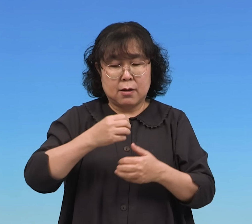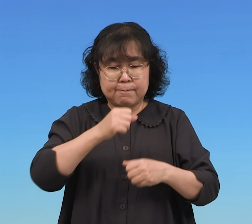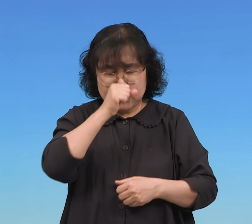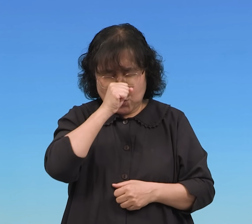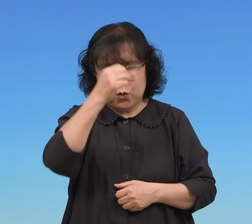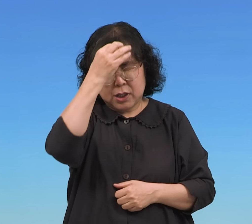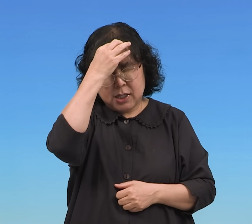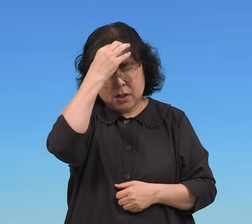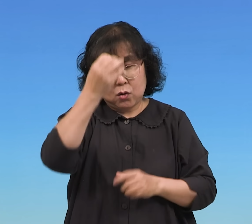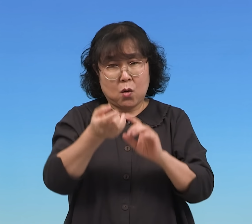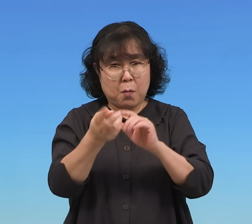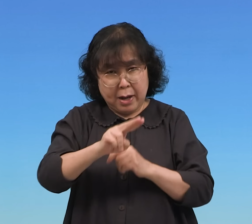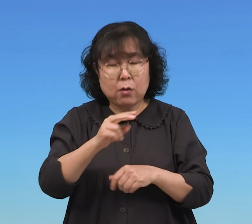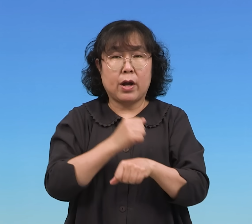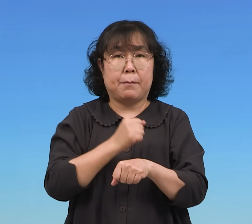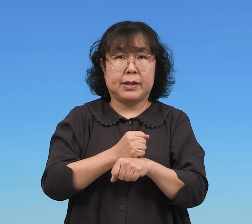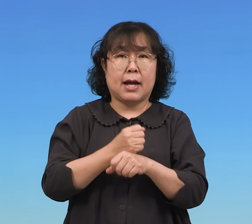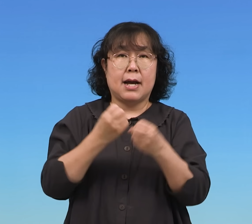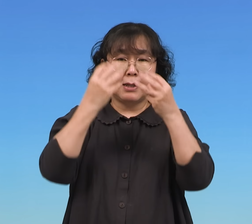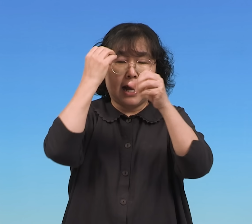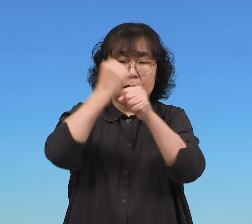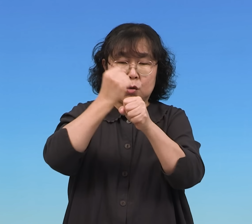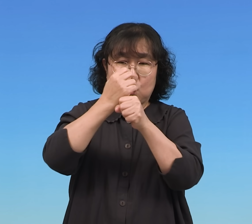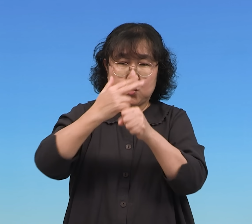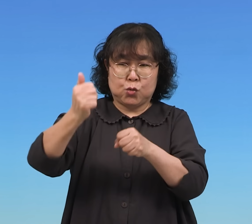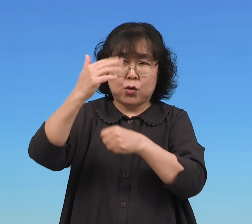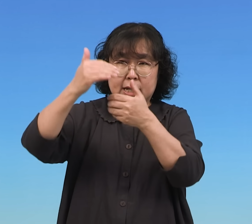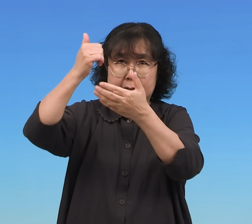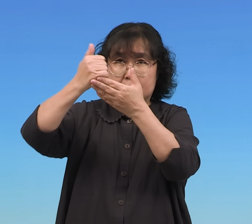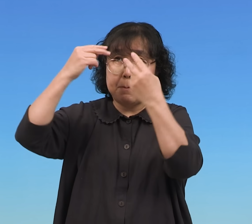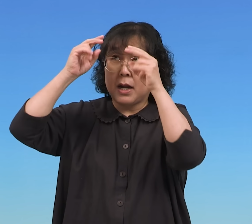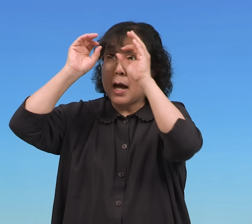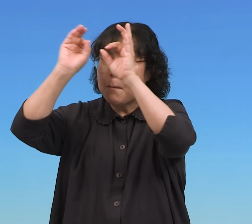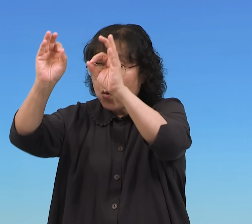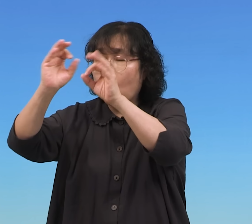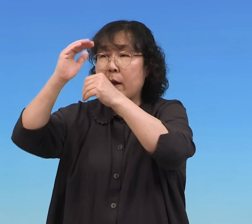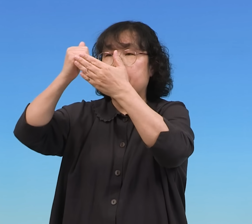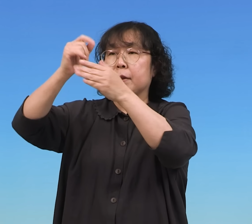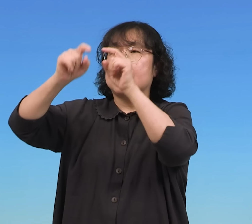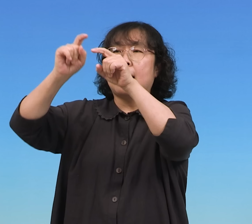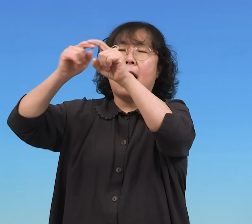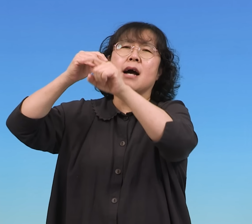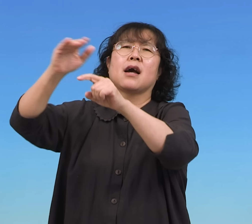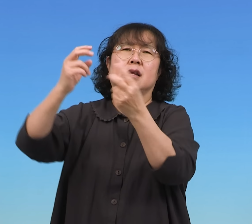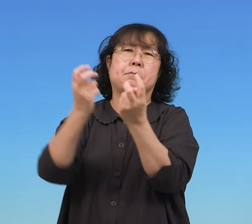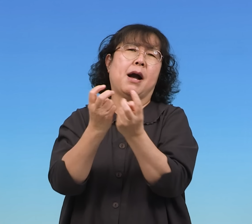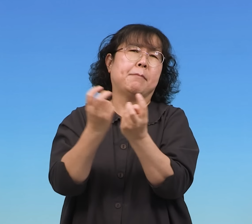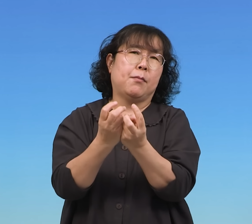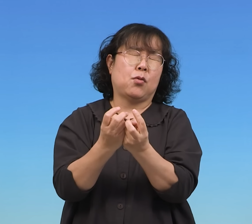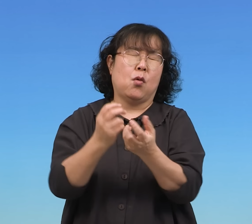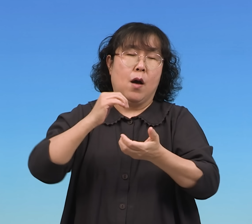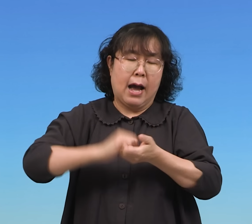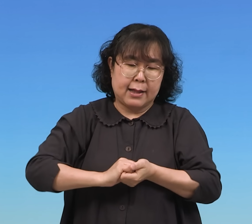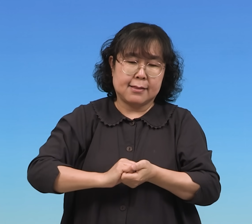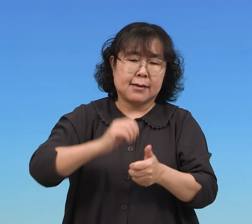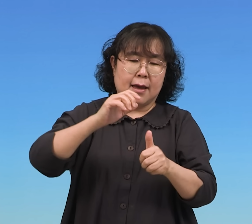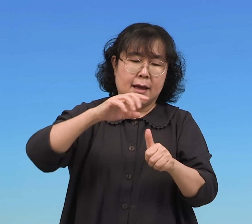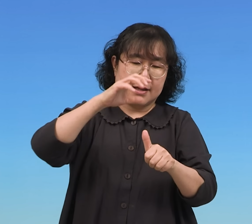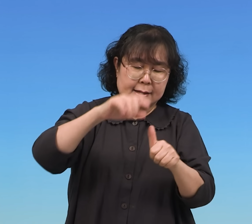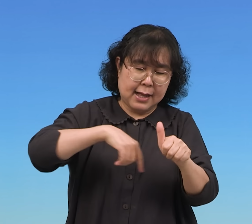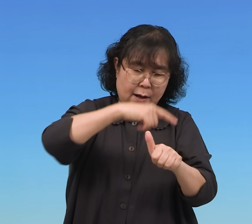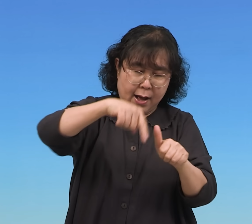빠지지 말고 창조주 하나님을 바라보고 그분에게로 나아가는 순기능으로 이 한계 상황을